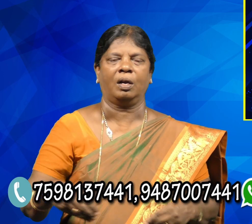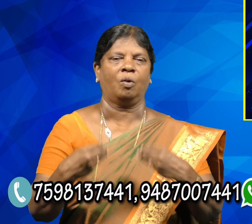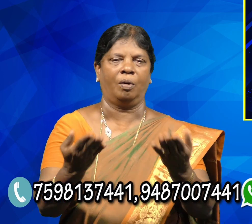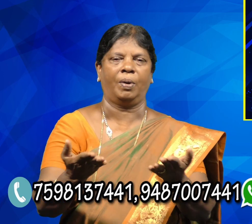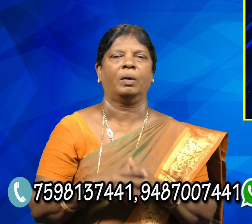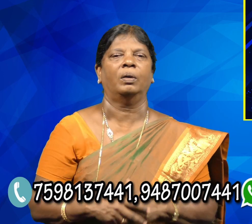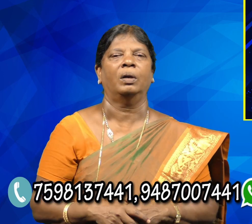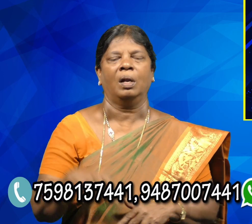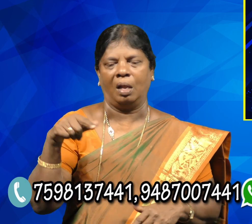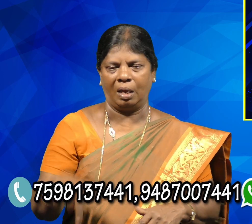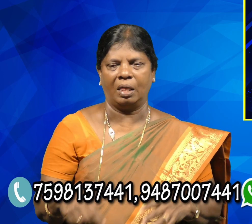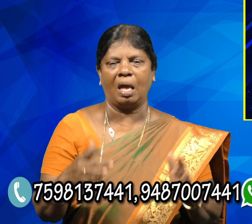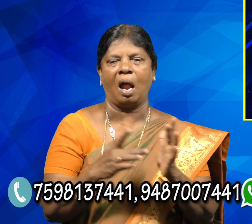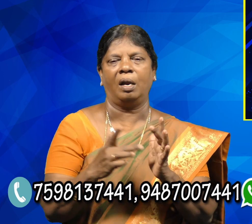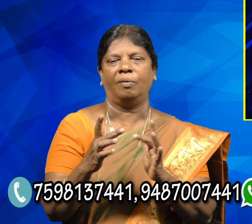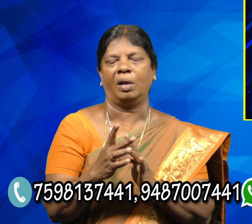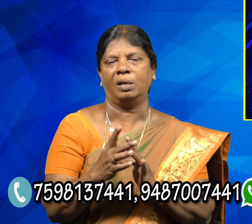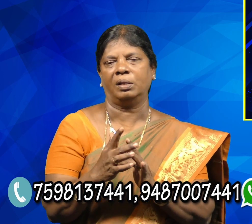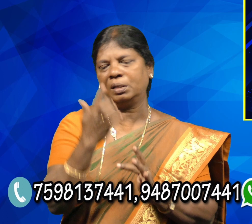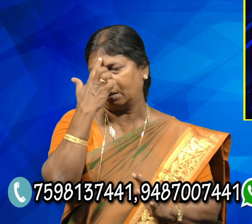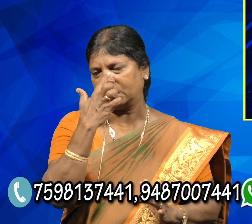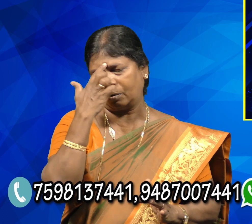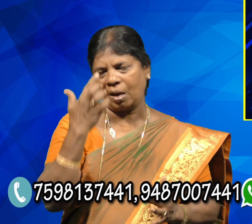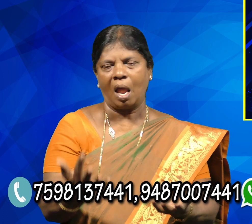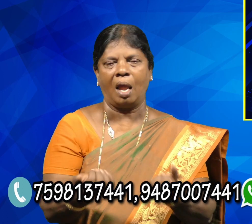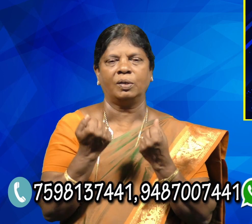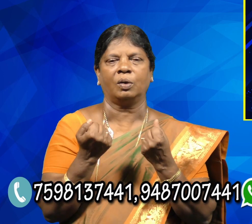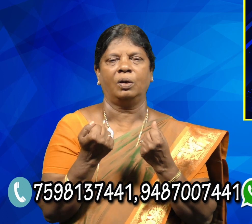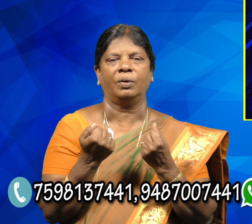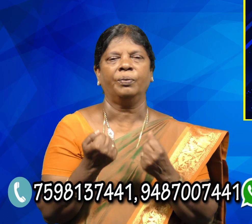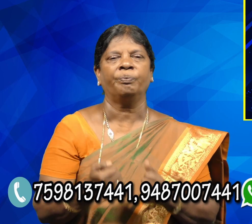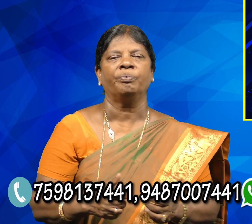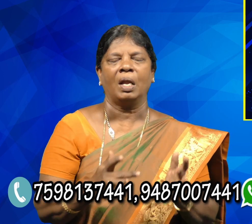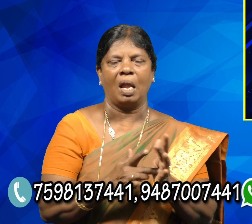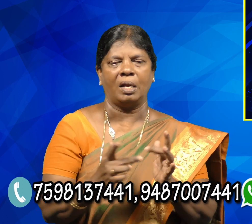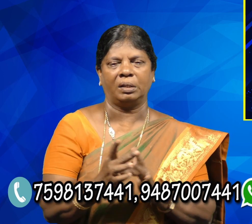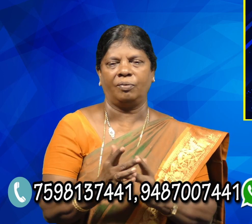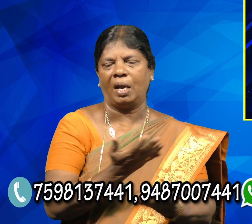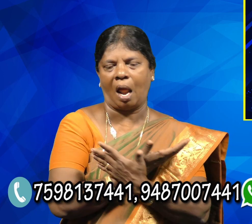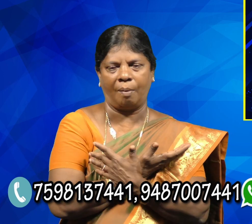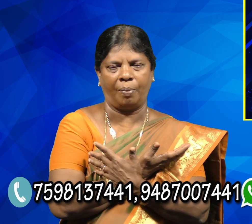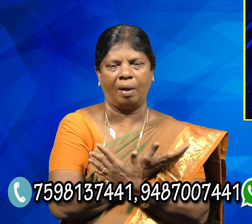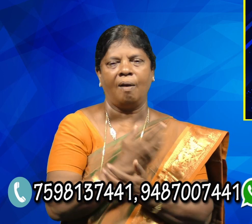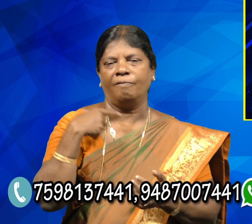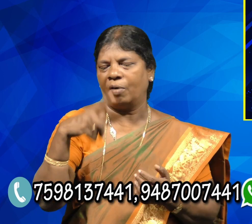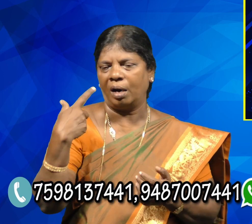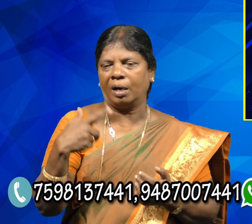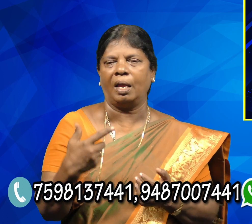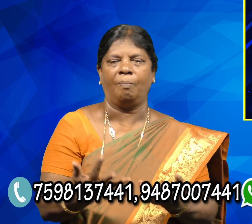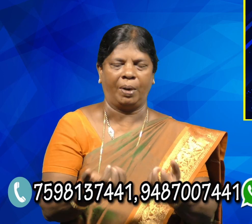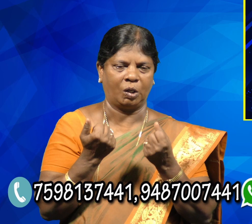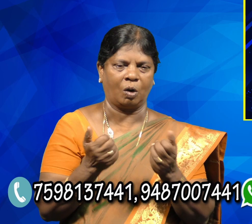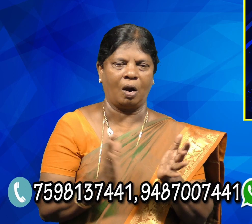உங்களுக்கு தருவார். இந்த ஆண்டவராகிய இயேசு கிறிஸ்துவை ஏற்றுக்கொண்டு இயேசுவின் அன்பை